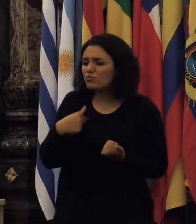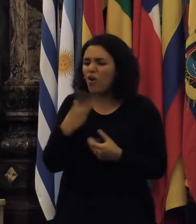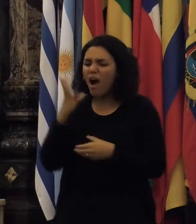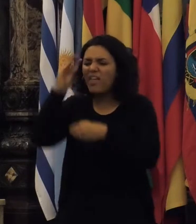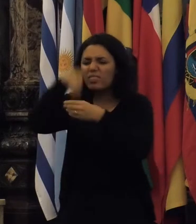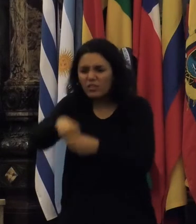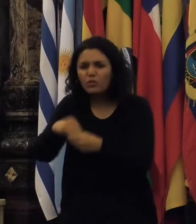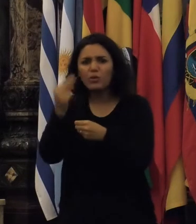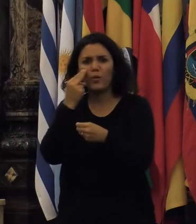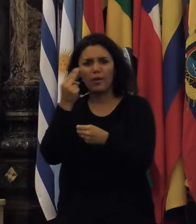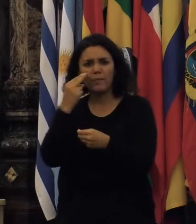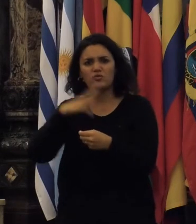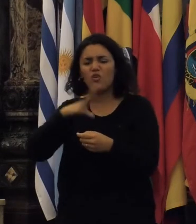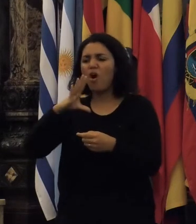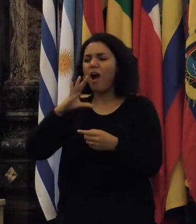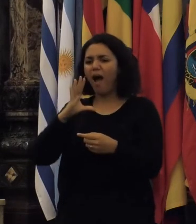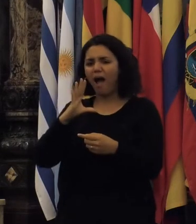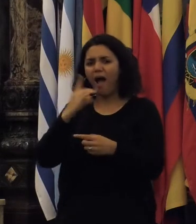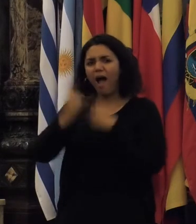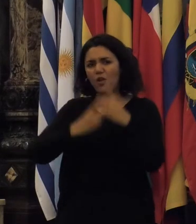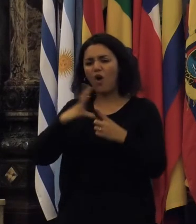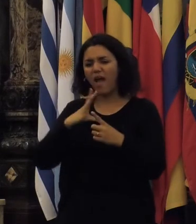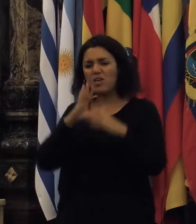ese problema que se está atendiendo.